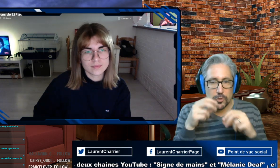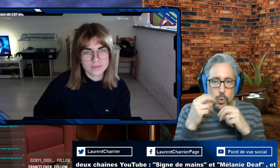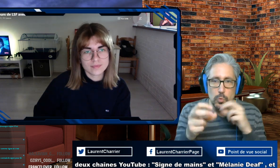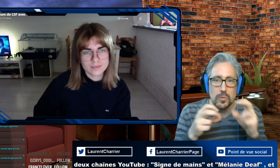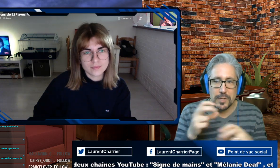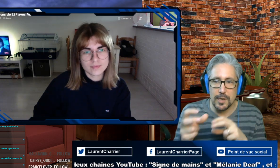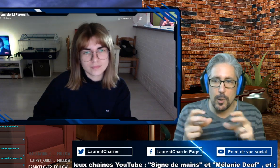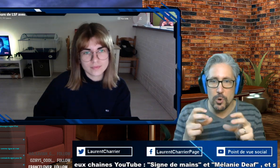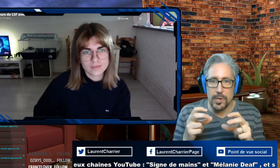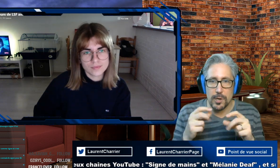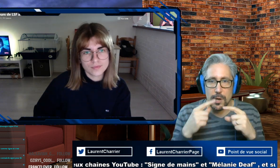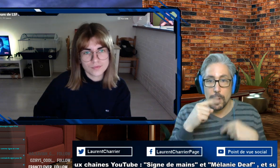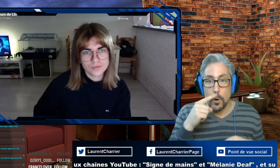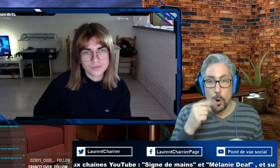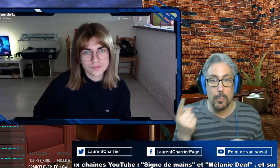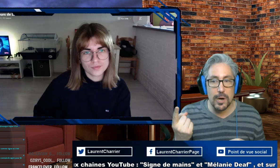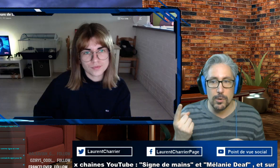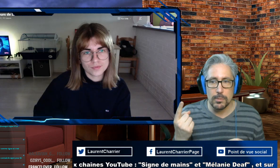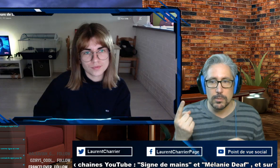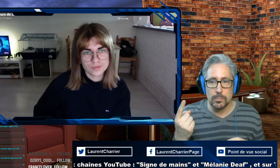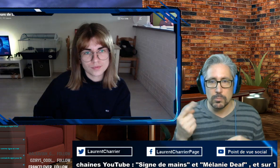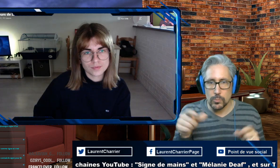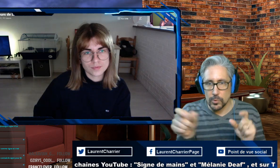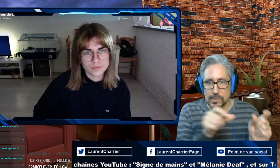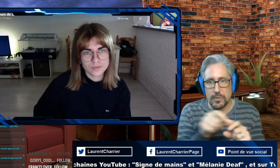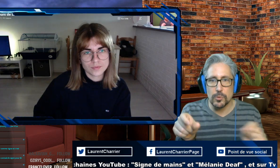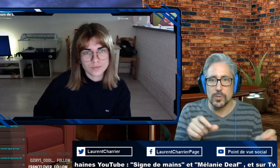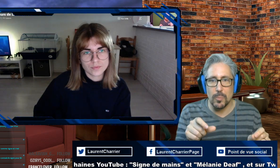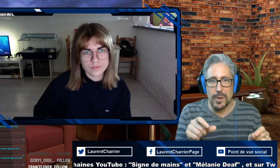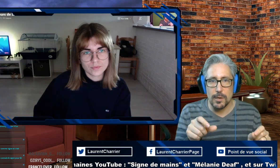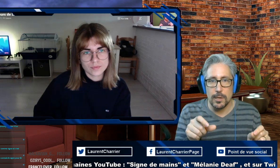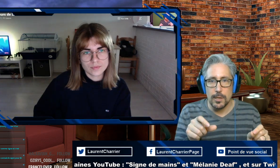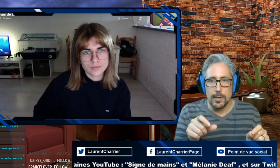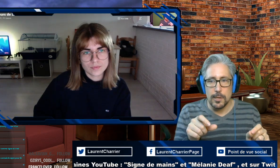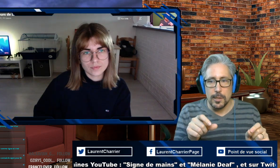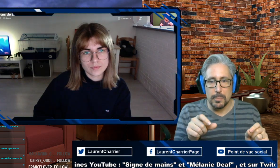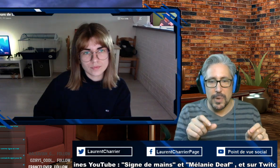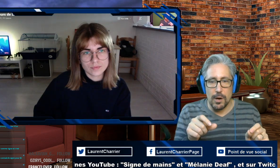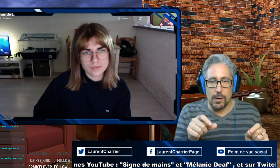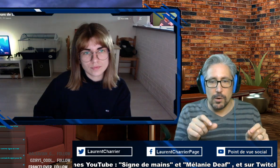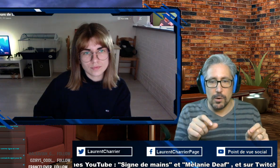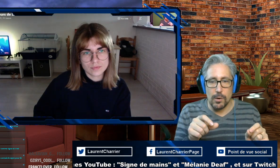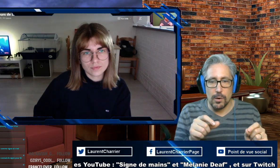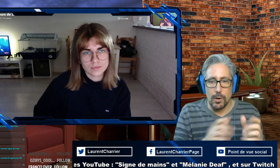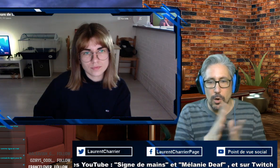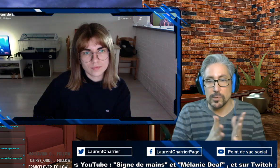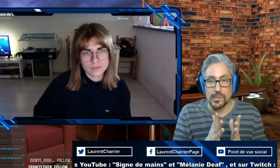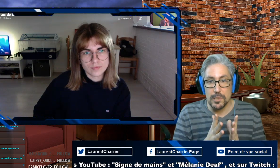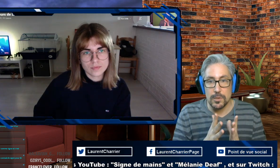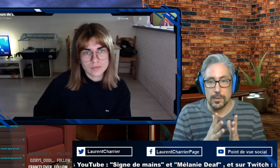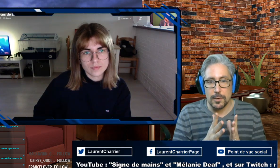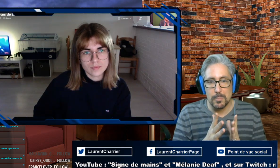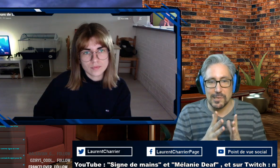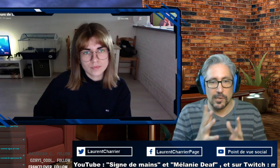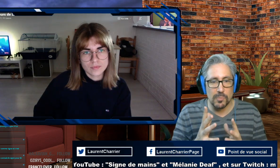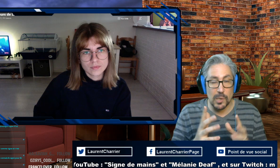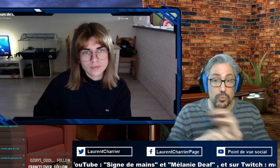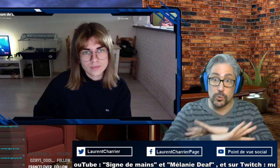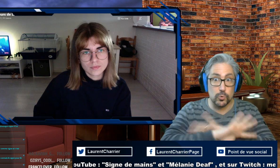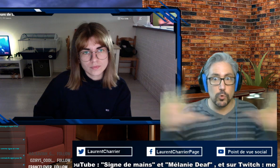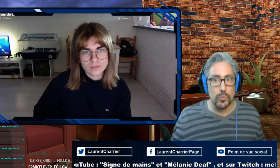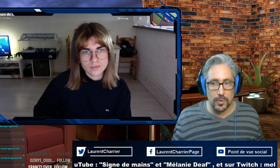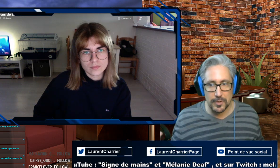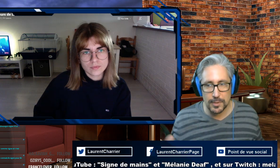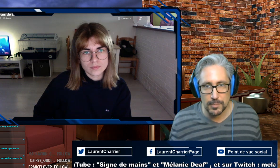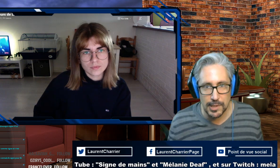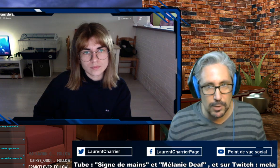on va toujours trouver un moyen en parlant de savoir de qui on parle. Bah en signe, bah c'est comme ça